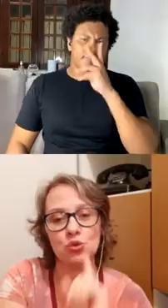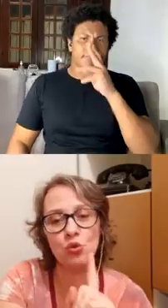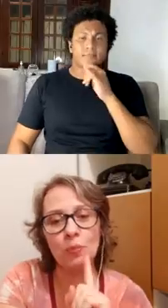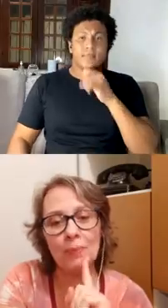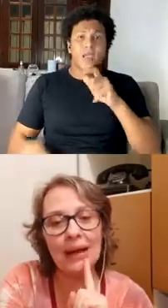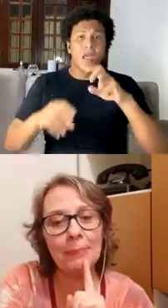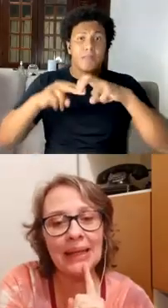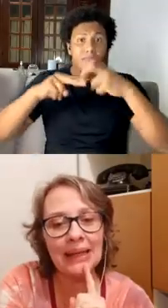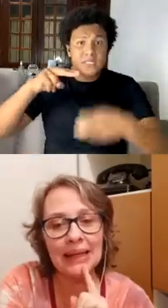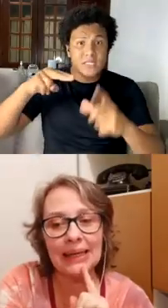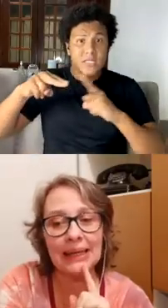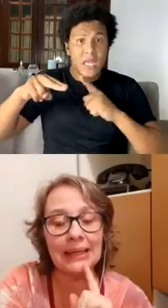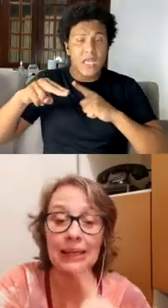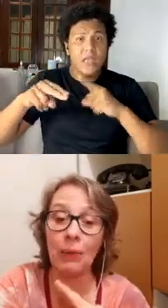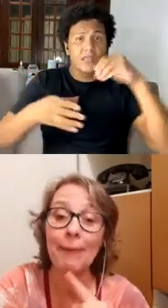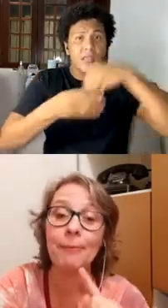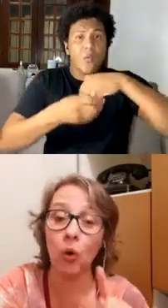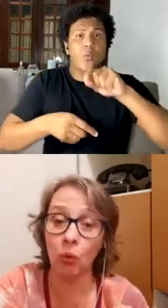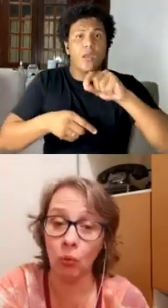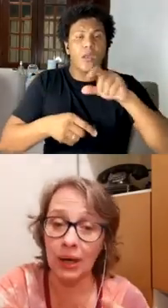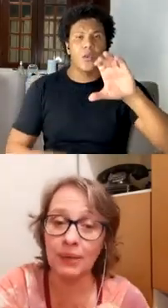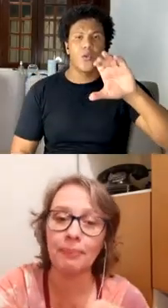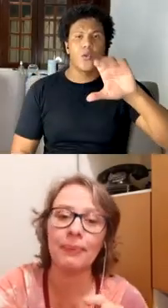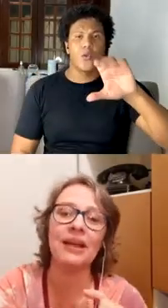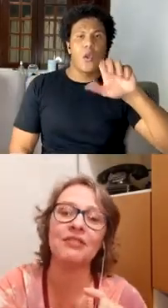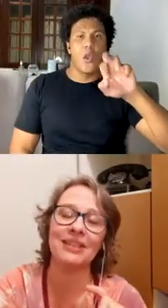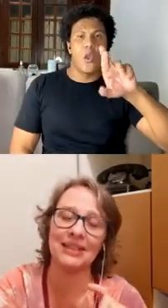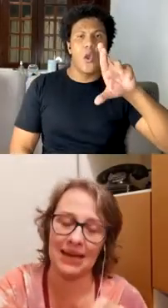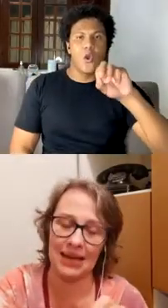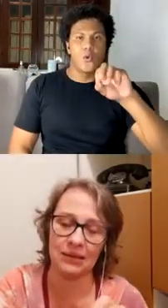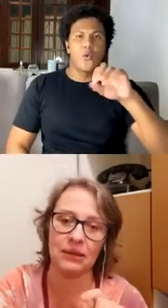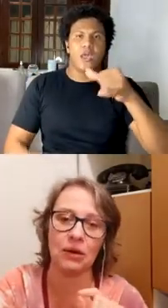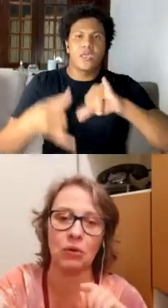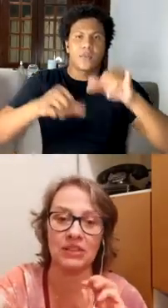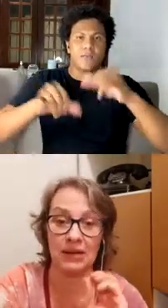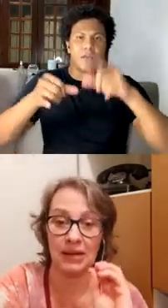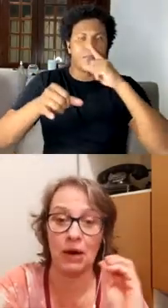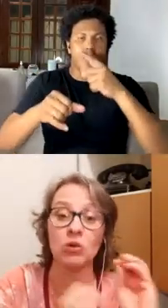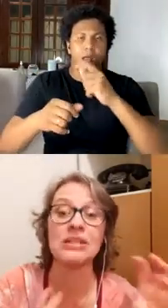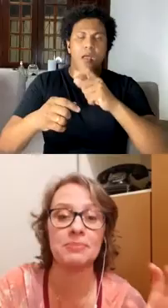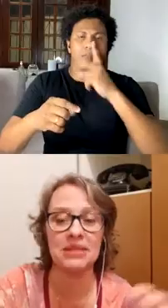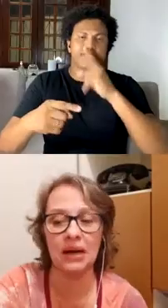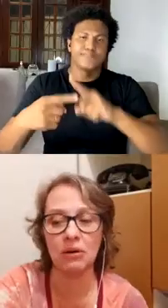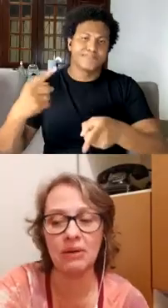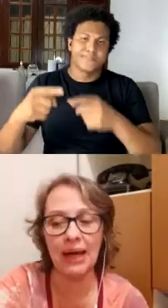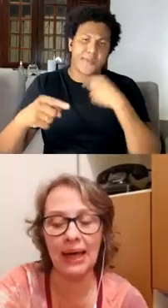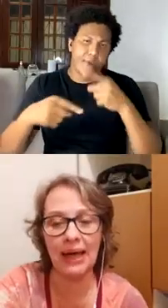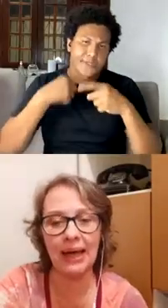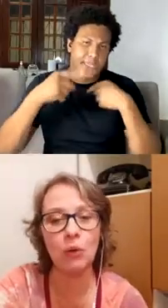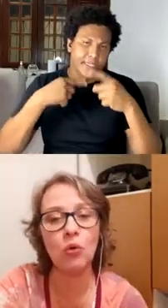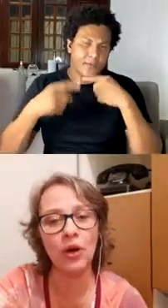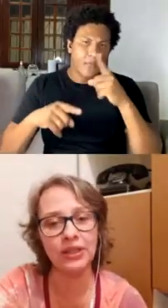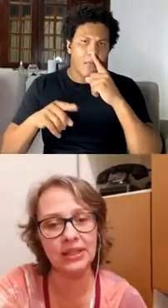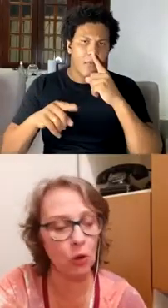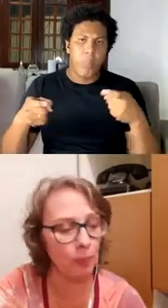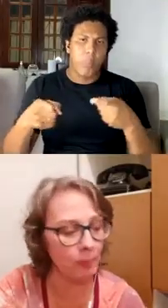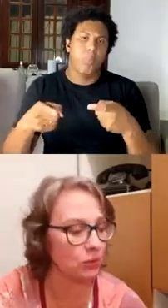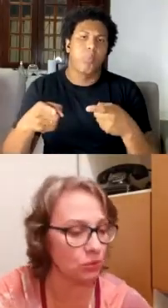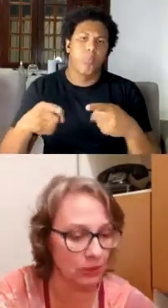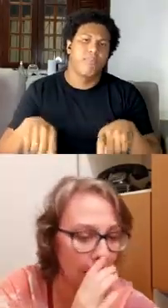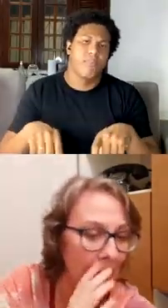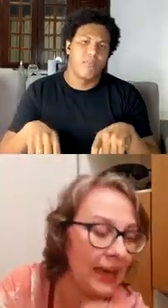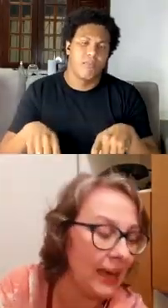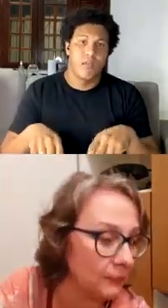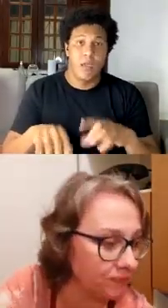Mas uma maneira que não é boa para evitar a concepção é o coito